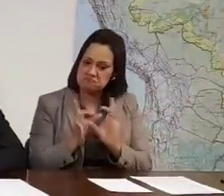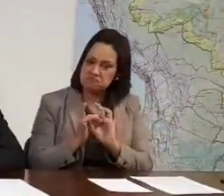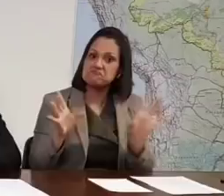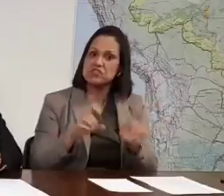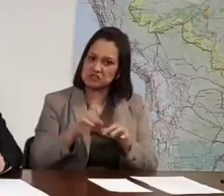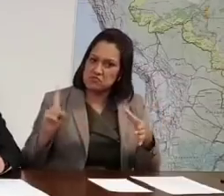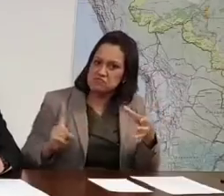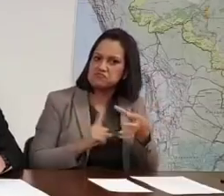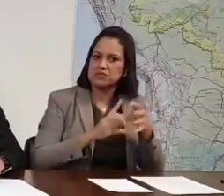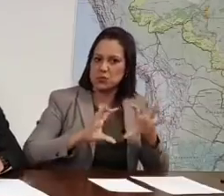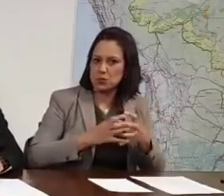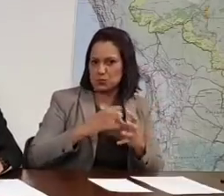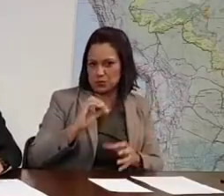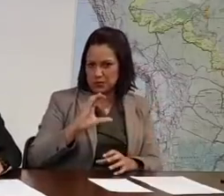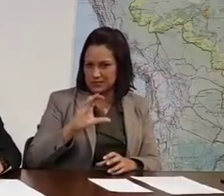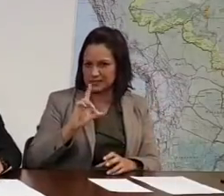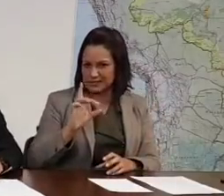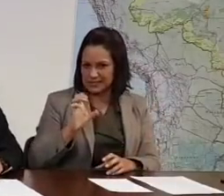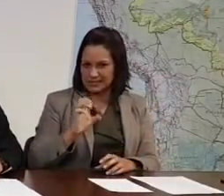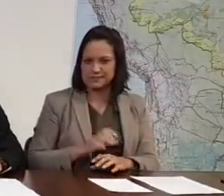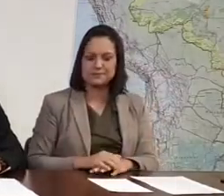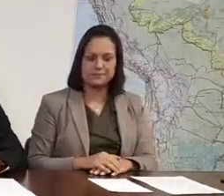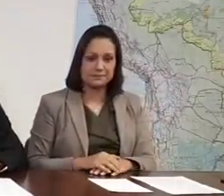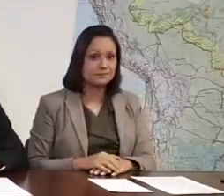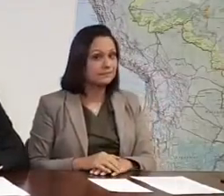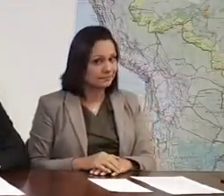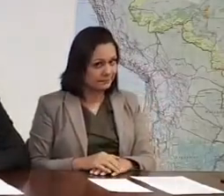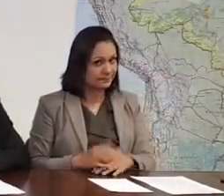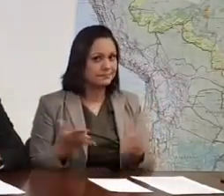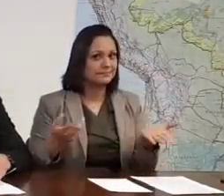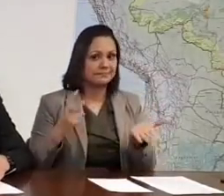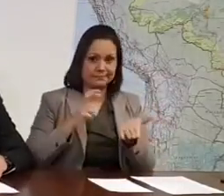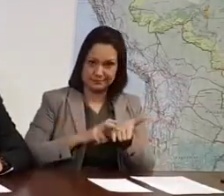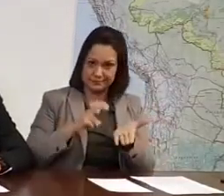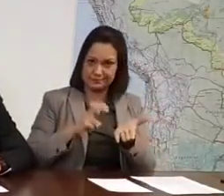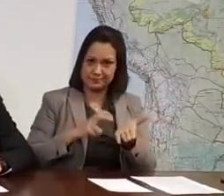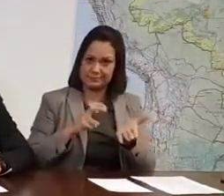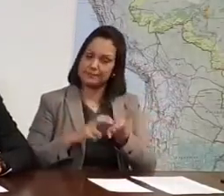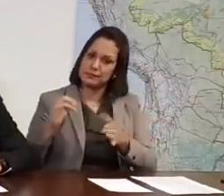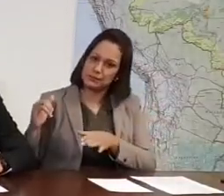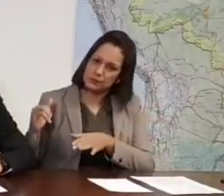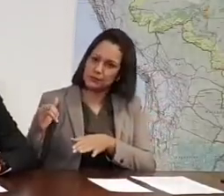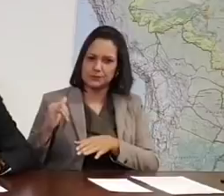na CDE. Então vamos lá, hoje pela manhã nos deslocamos para